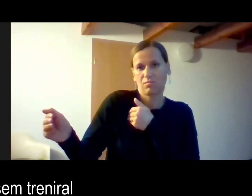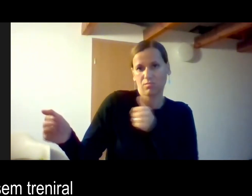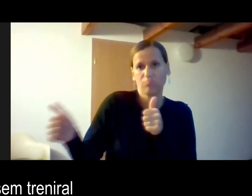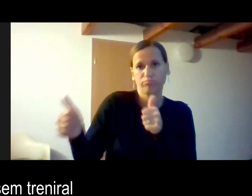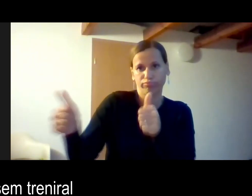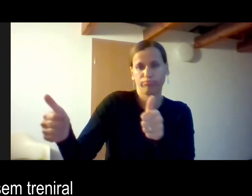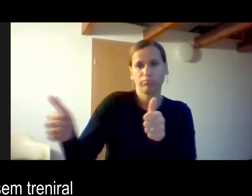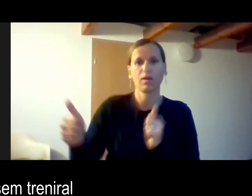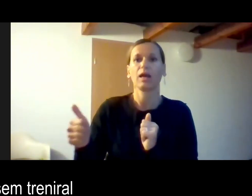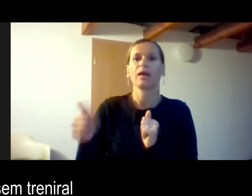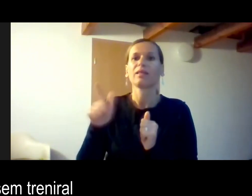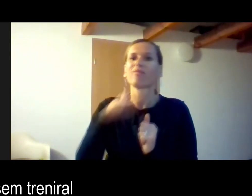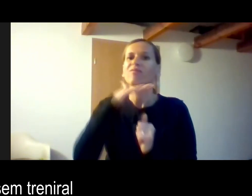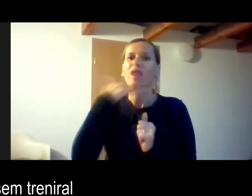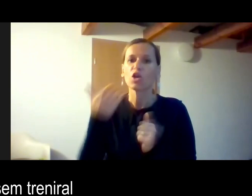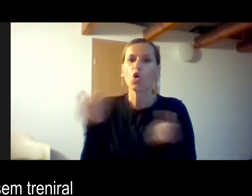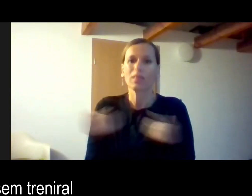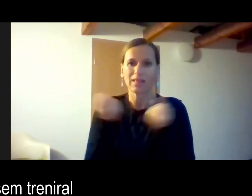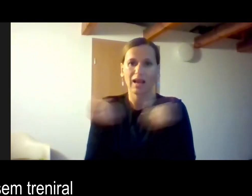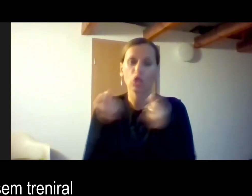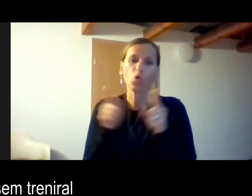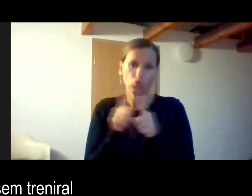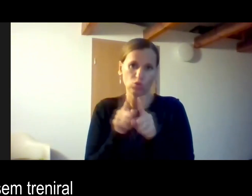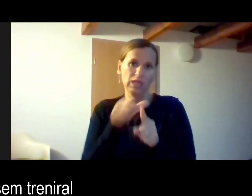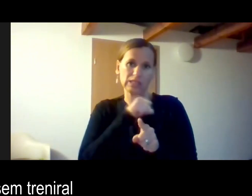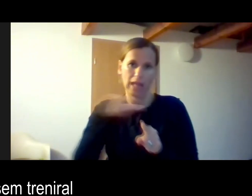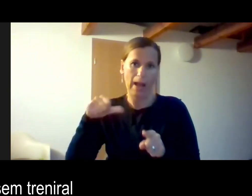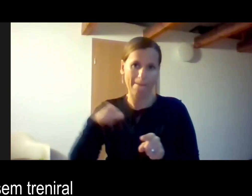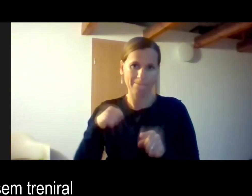Veliko treningov sem opravil tudi doma,